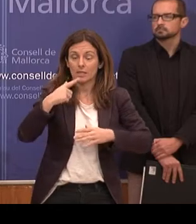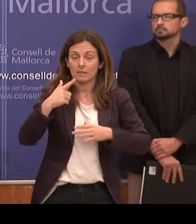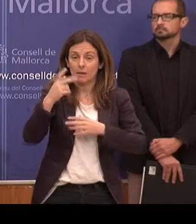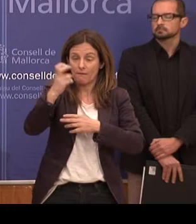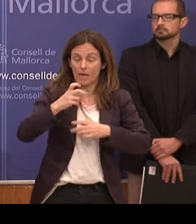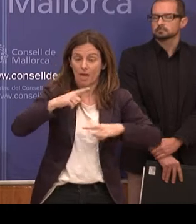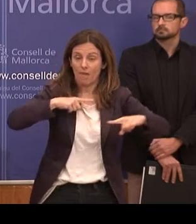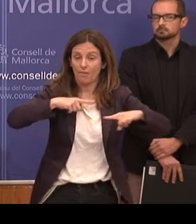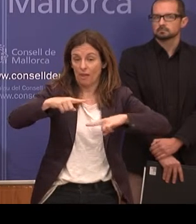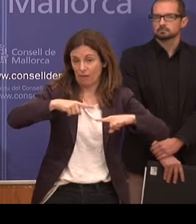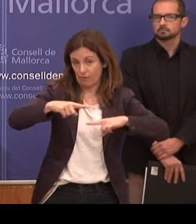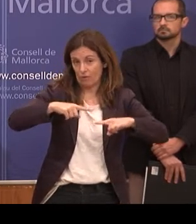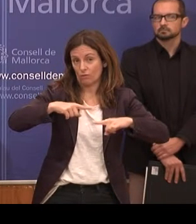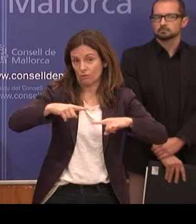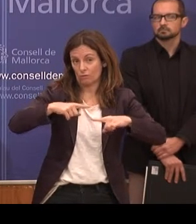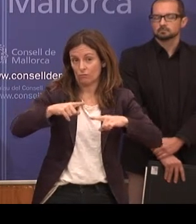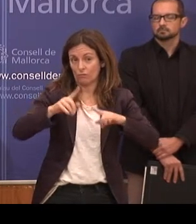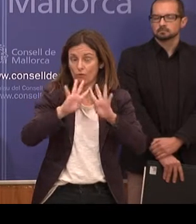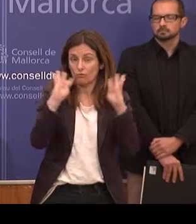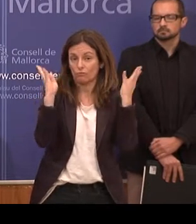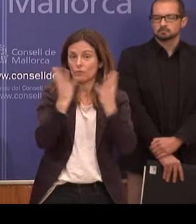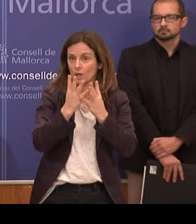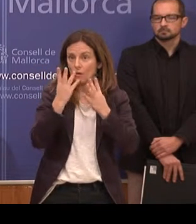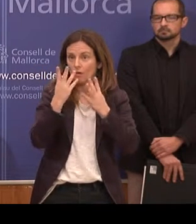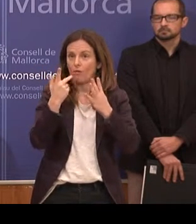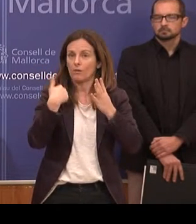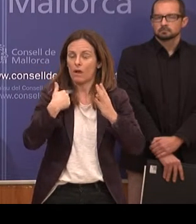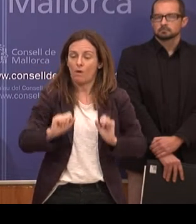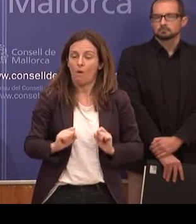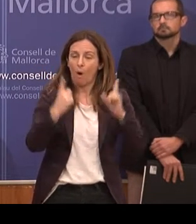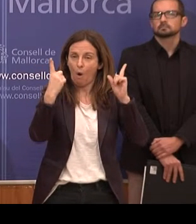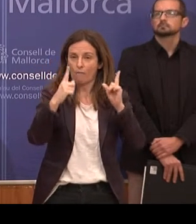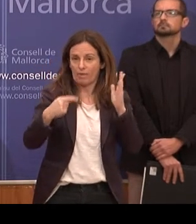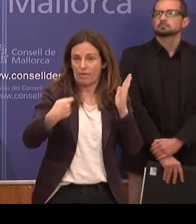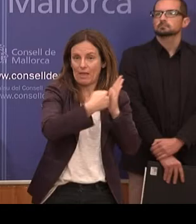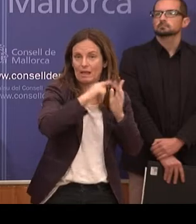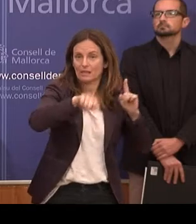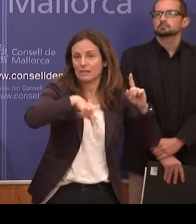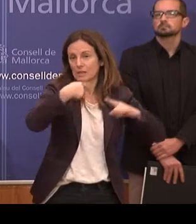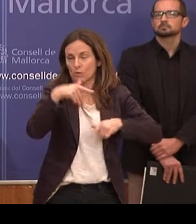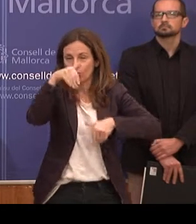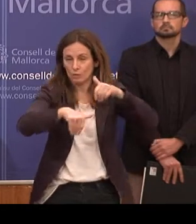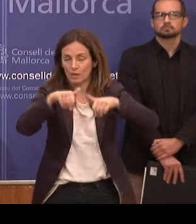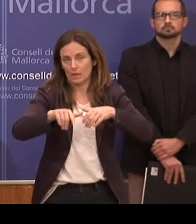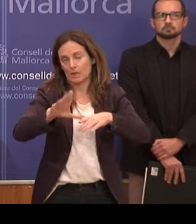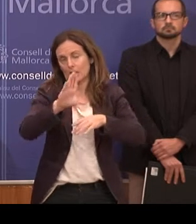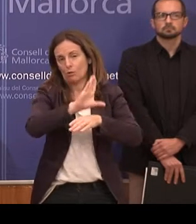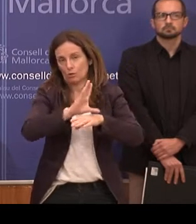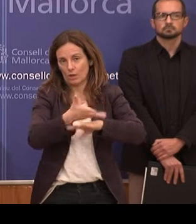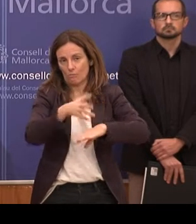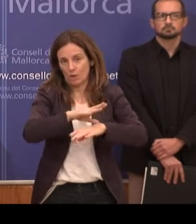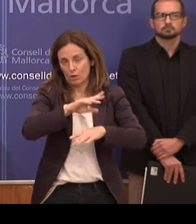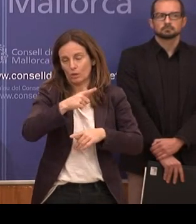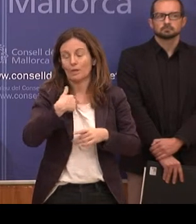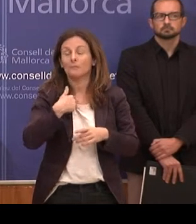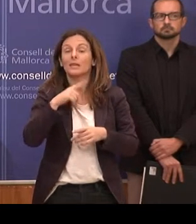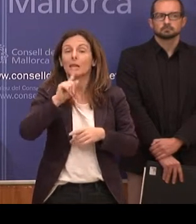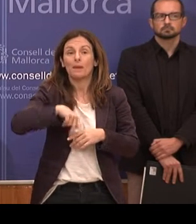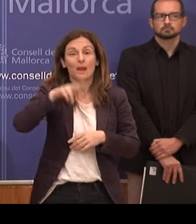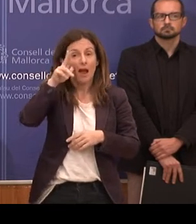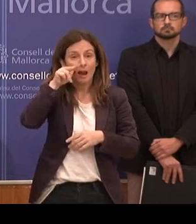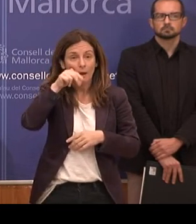-li a la Agència el lloc que té, han començat amb una campanya d'adhesió d'Ajuntaments. Sabeu tots que Felanich i